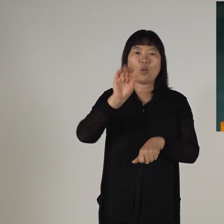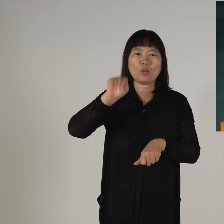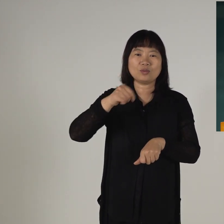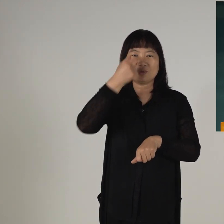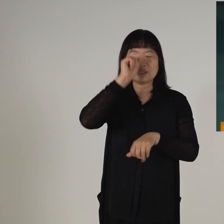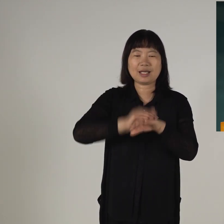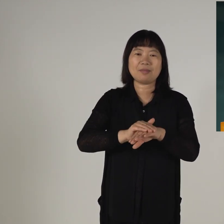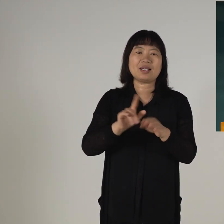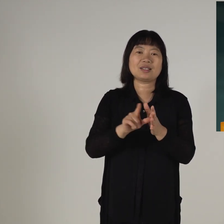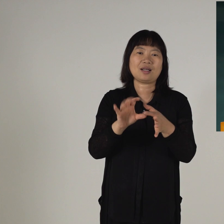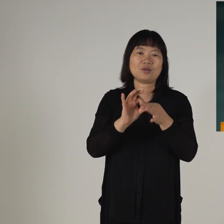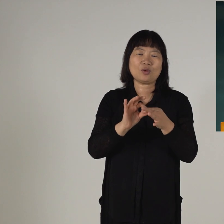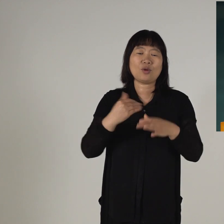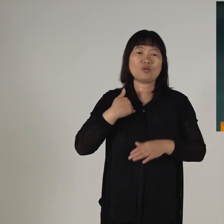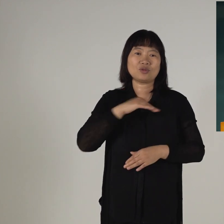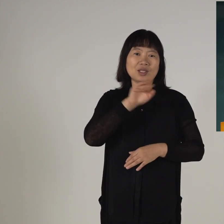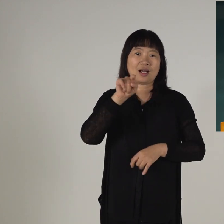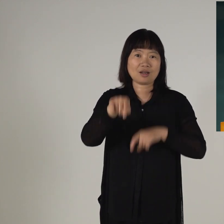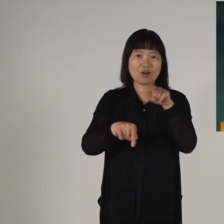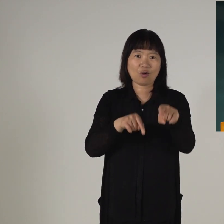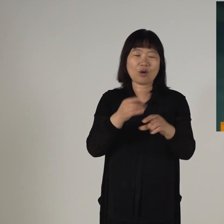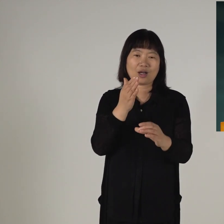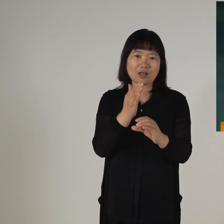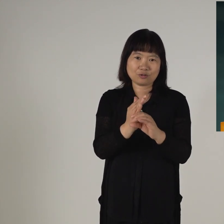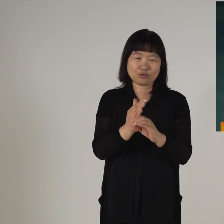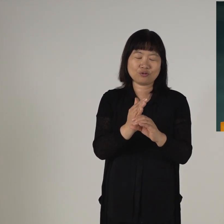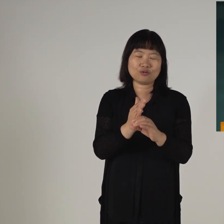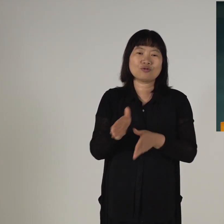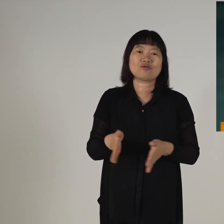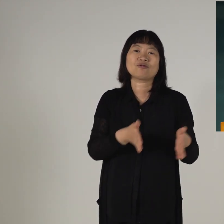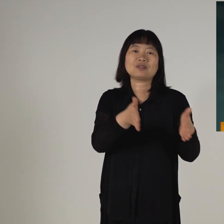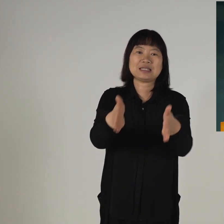통해서 우리가 걸어가는 이 길이